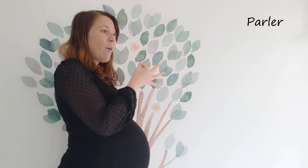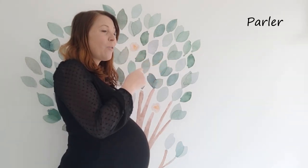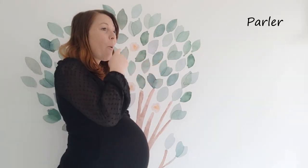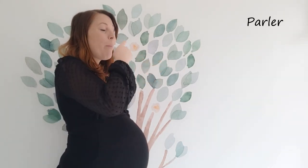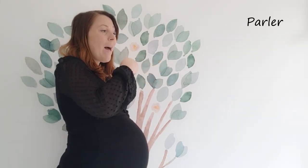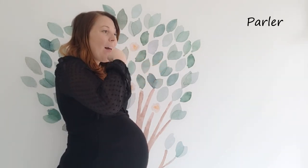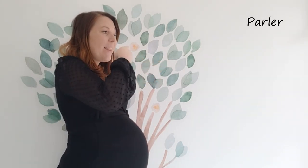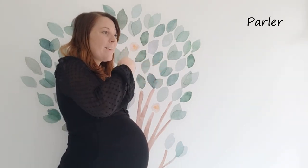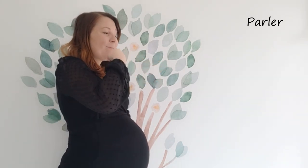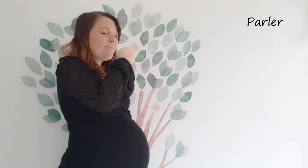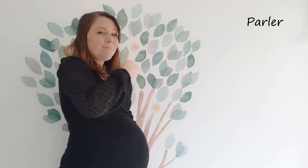de parler.